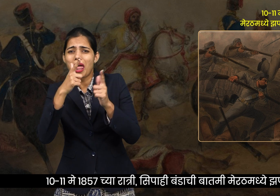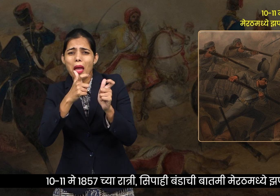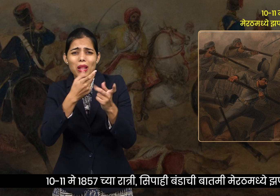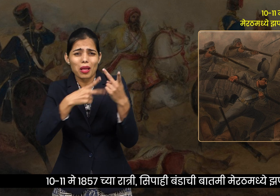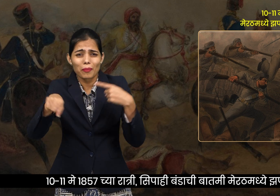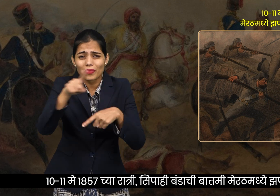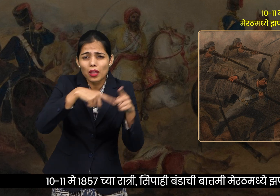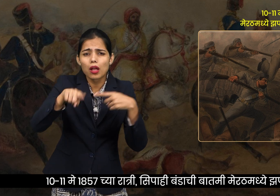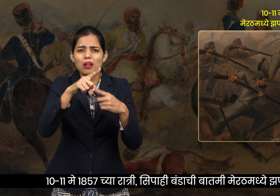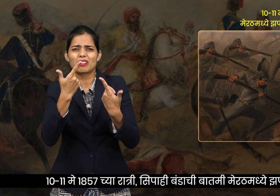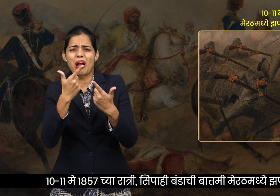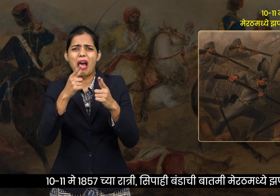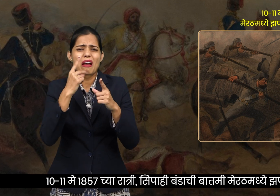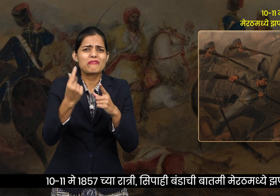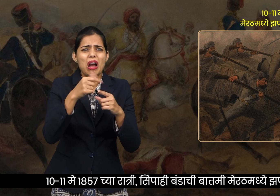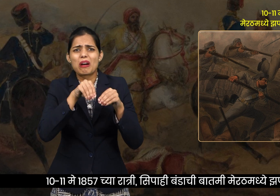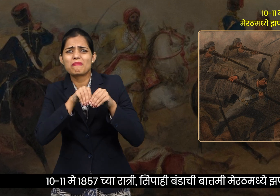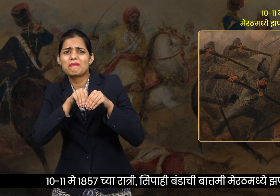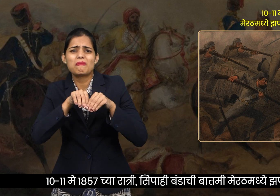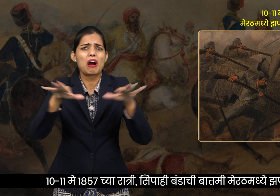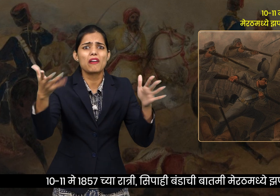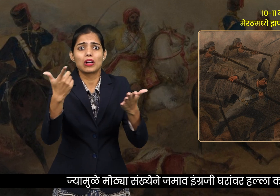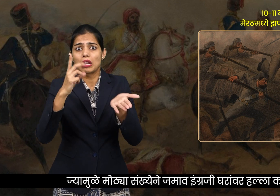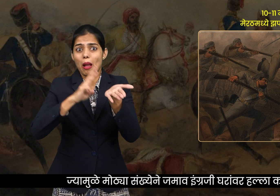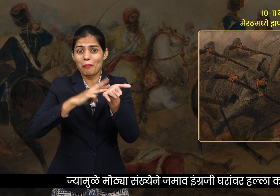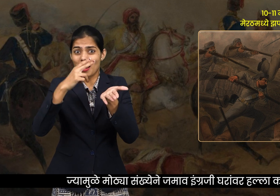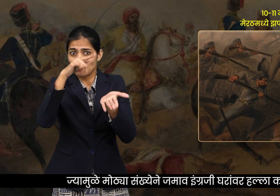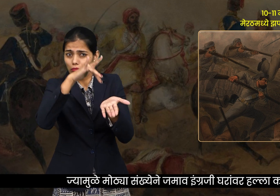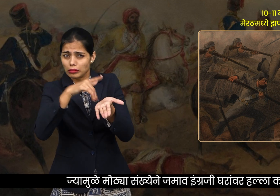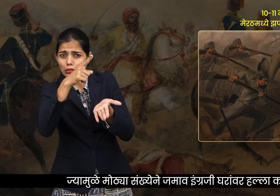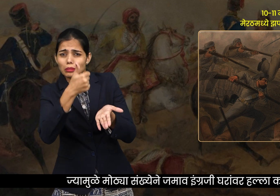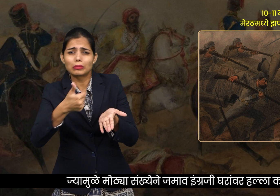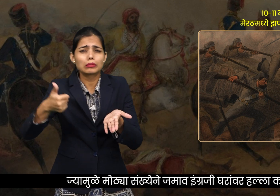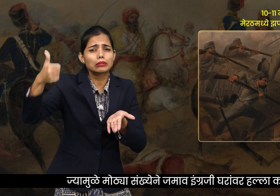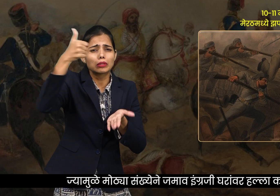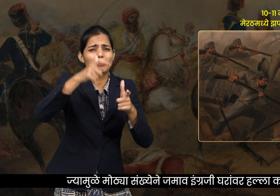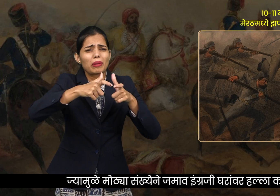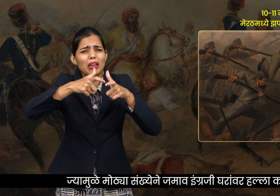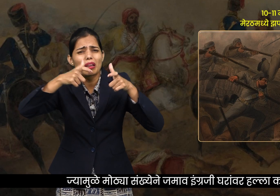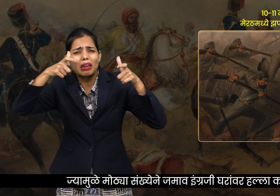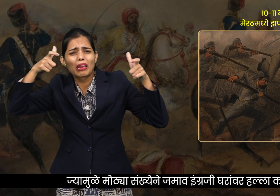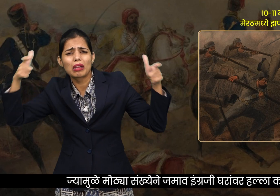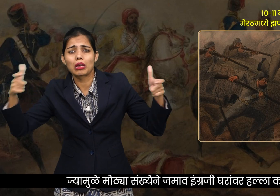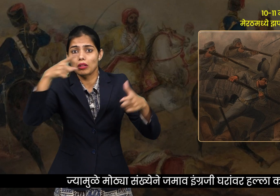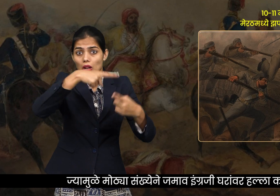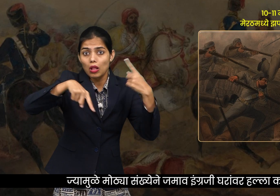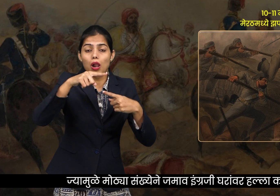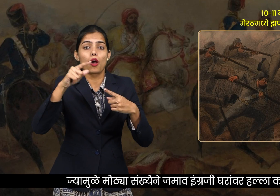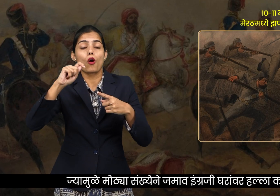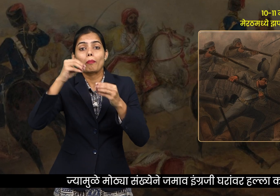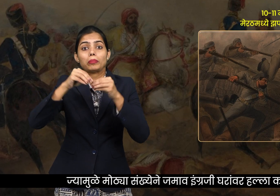बातमी मेरठमध्ये झपाट्याने पसरली, ज्यामुळे मोठ्या संख्येने जमाव